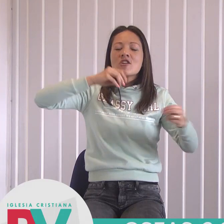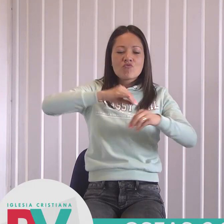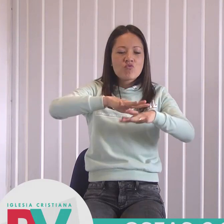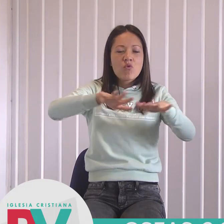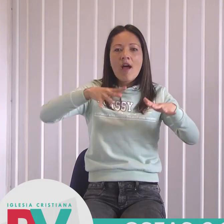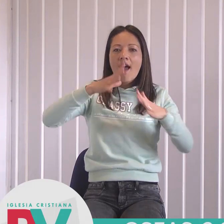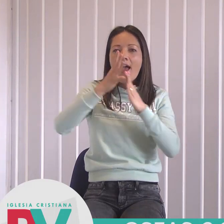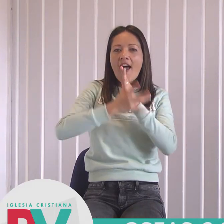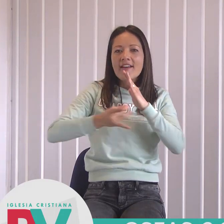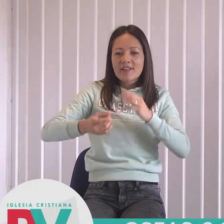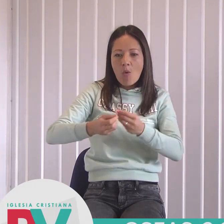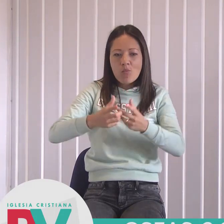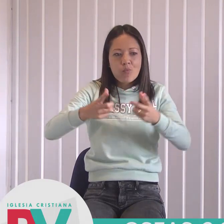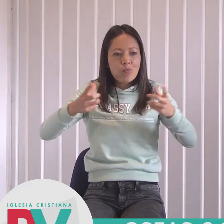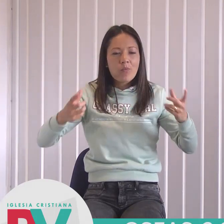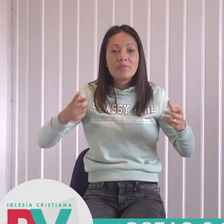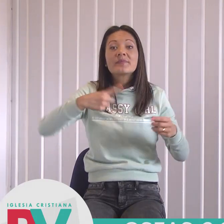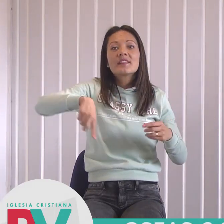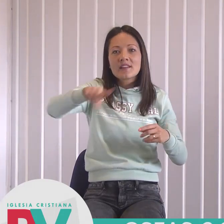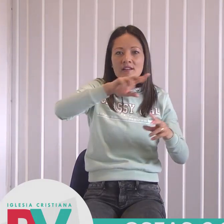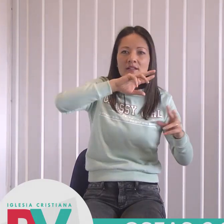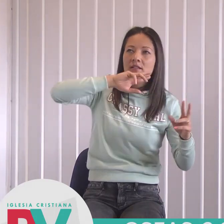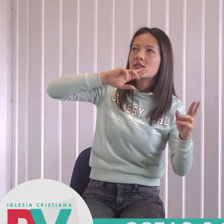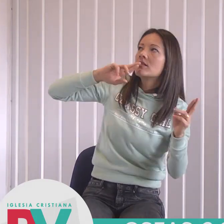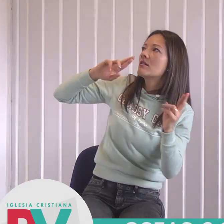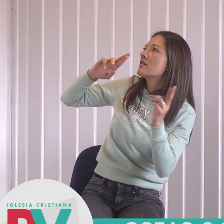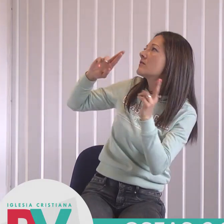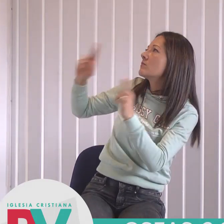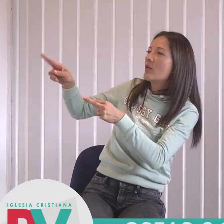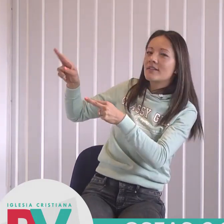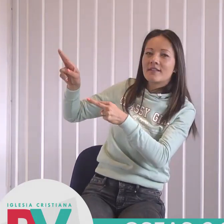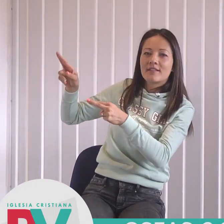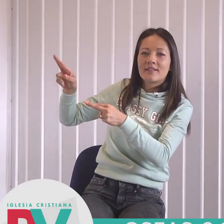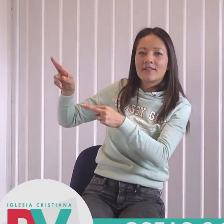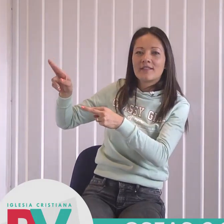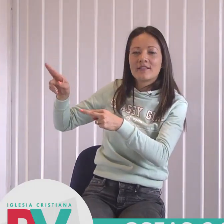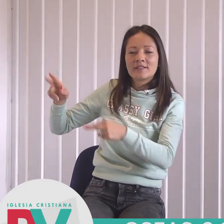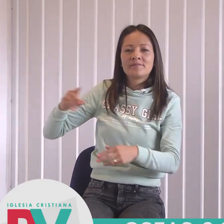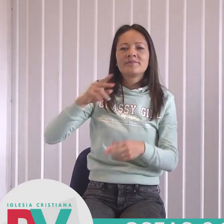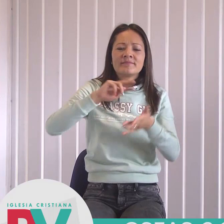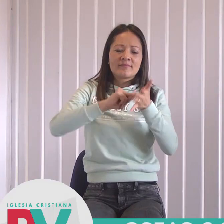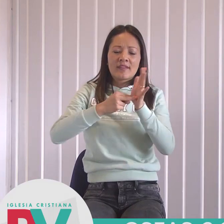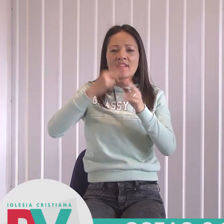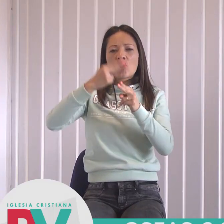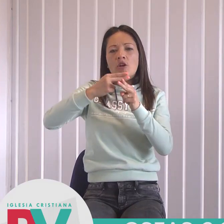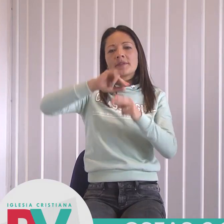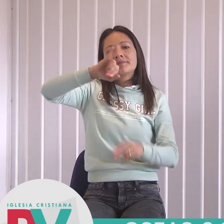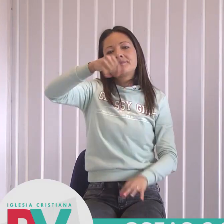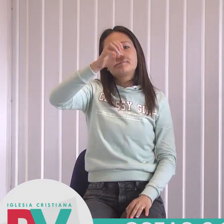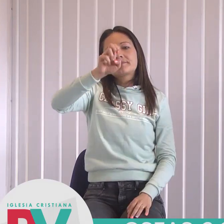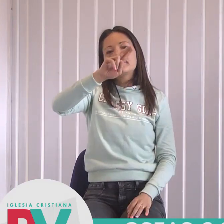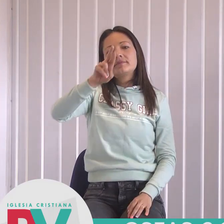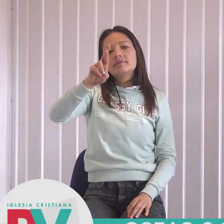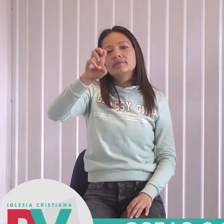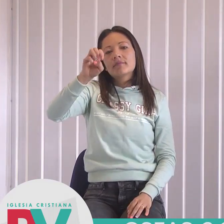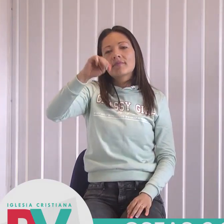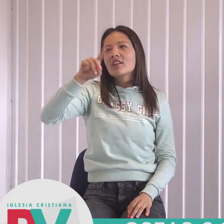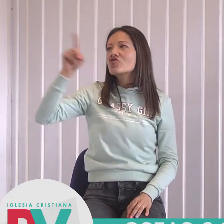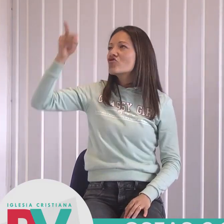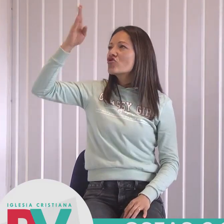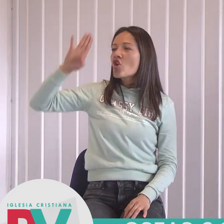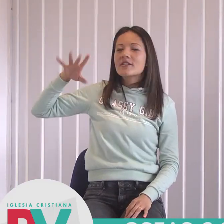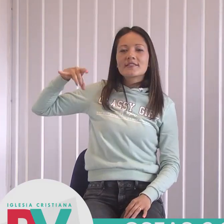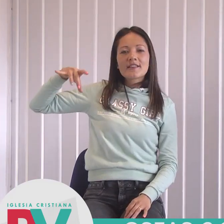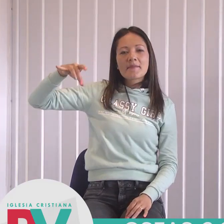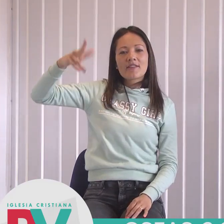ellos responderán a Jezreel. ¿Qué significa Jezreel? O Jezreel, que dicen otras versiones. Dios